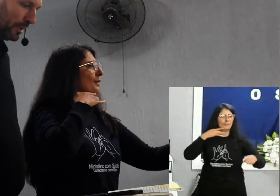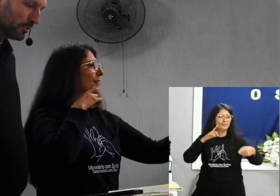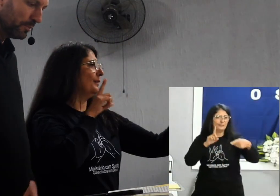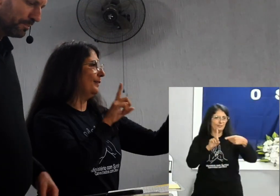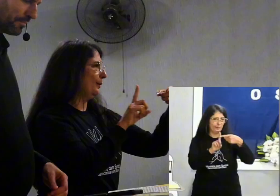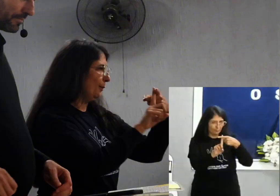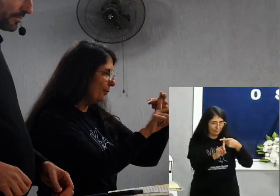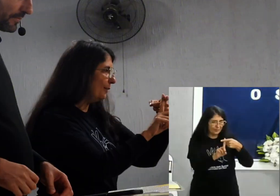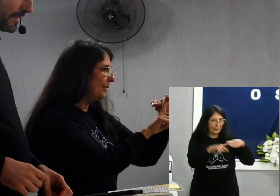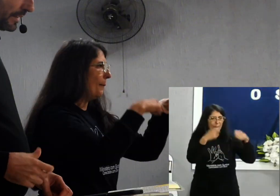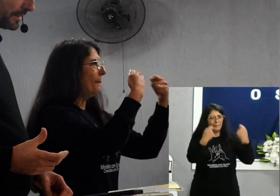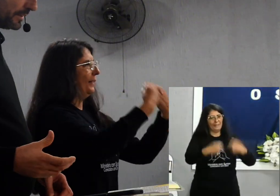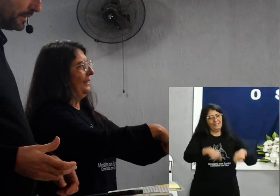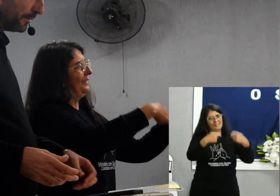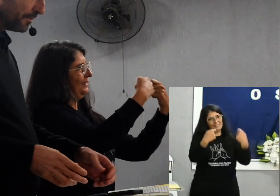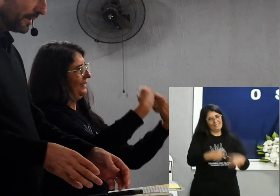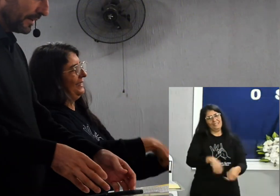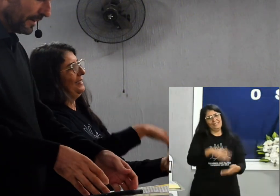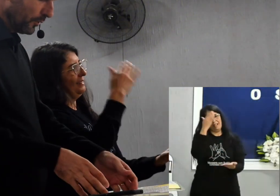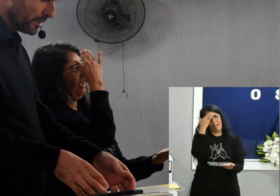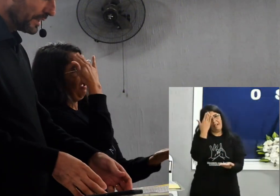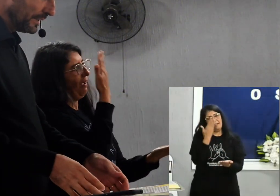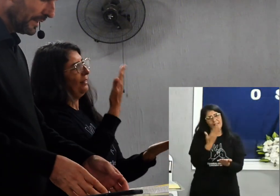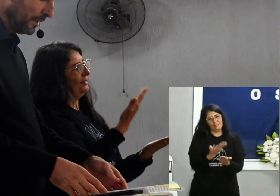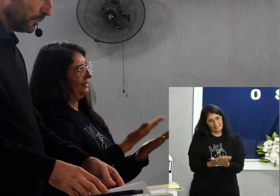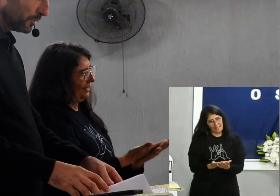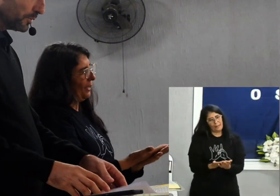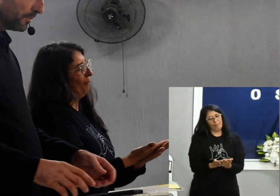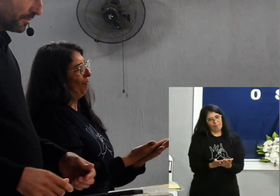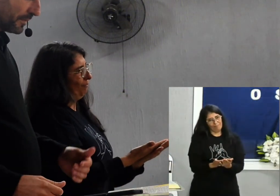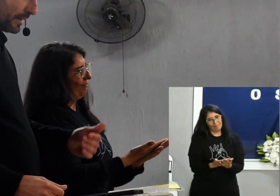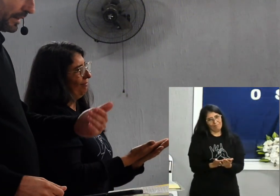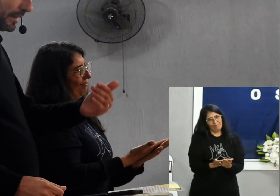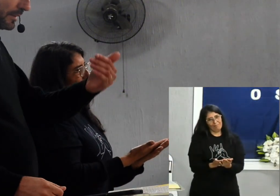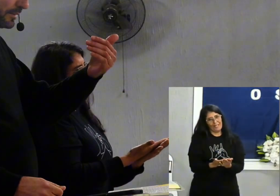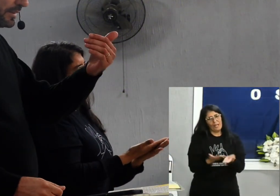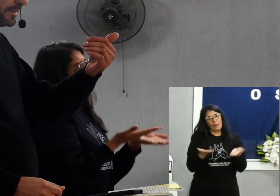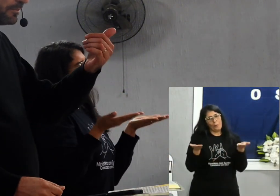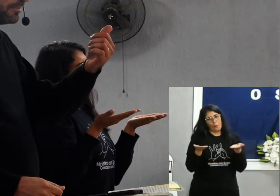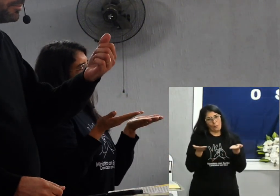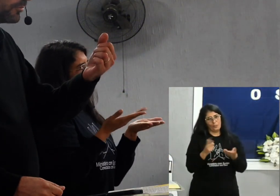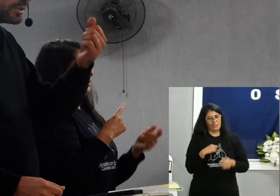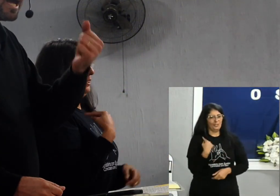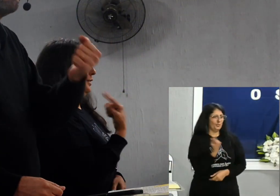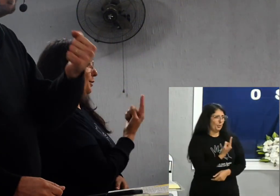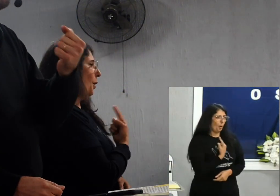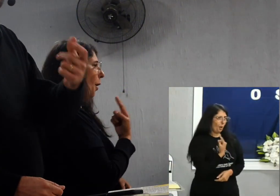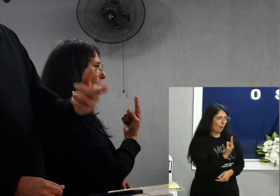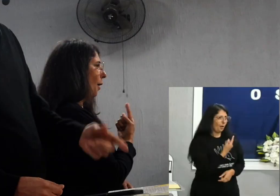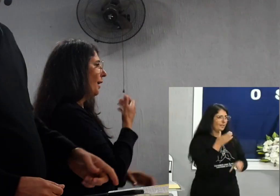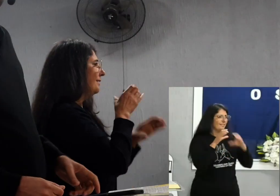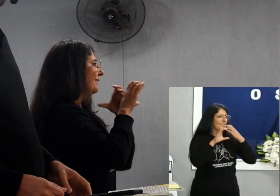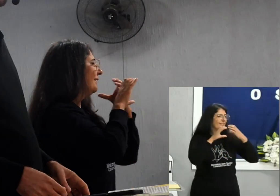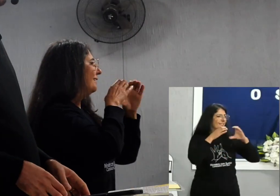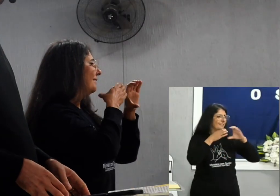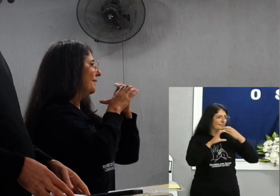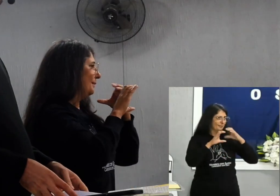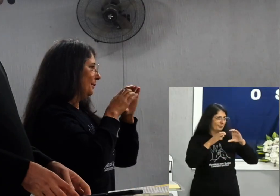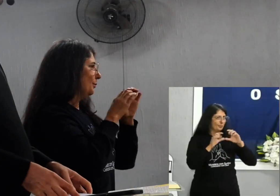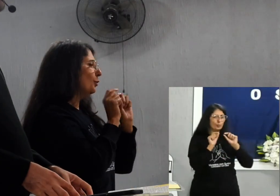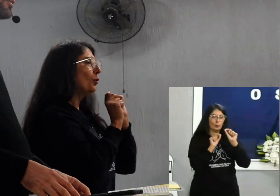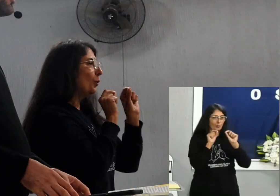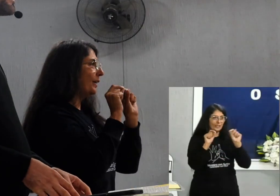Queridos, é por isso aqui nós cantamos que nós amamos a mensagem da